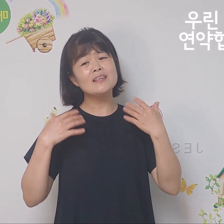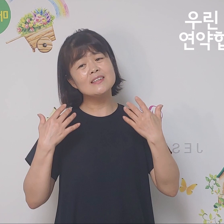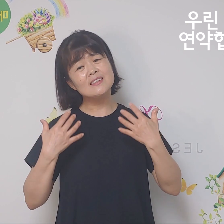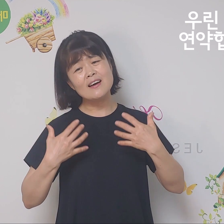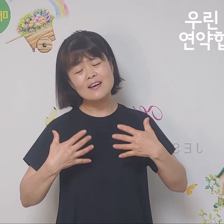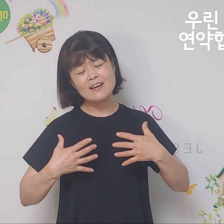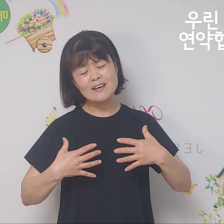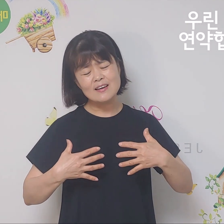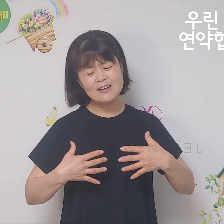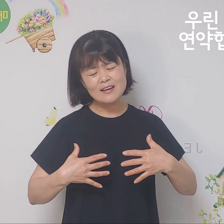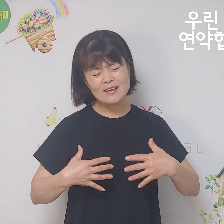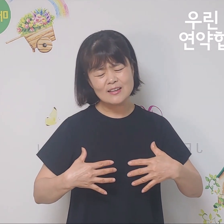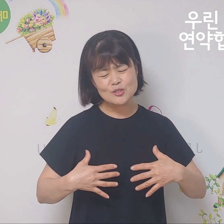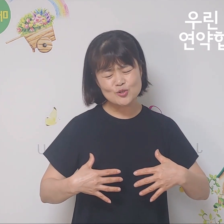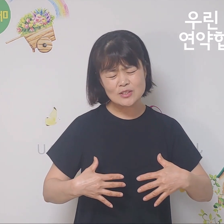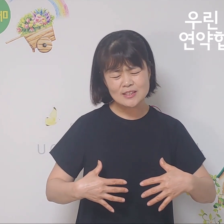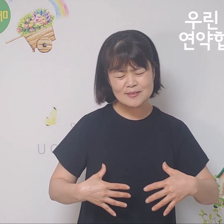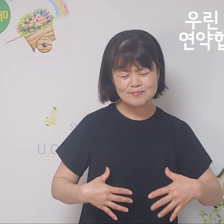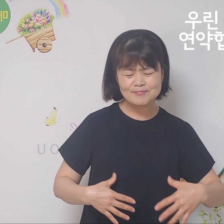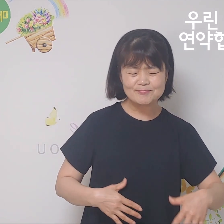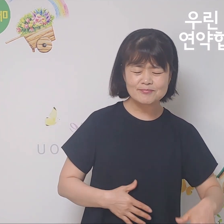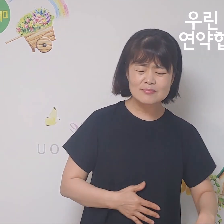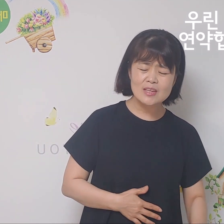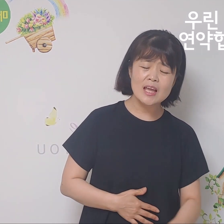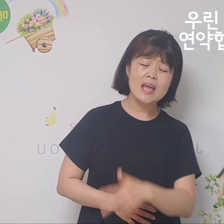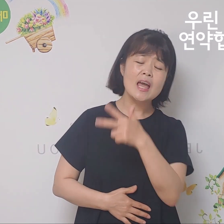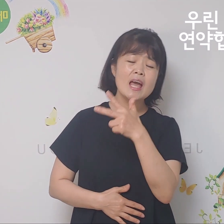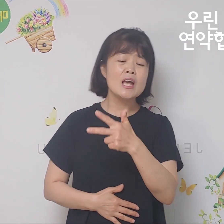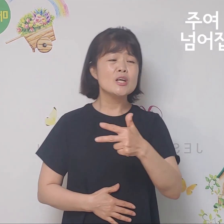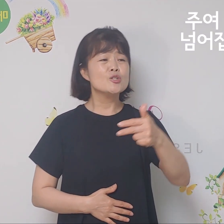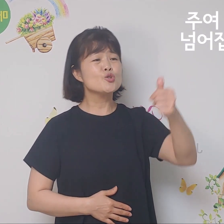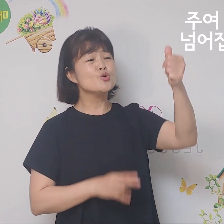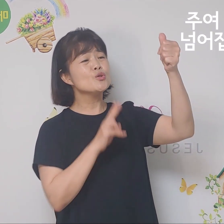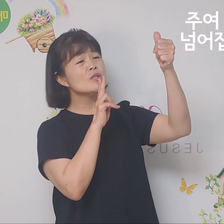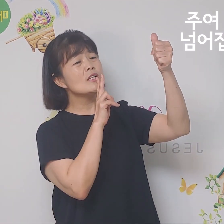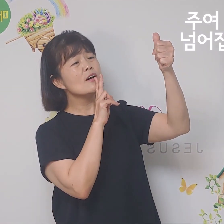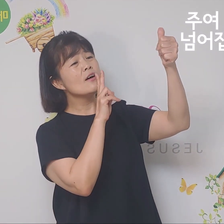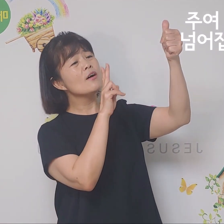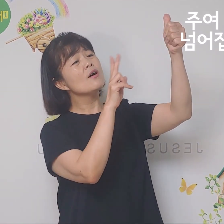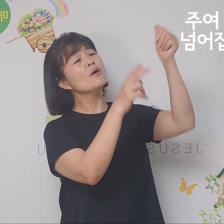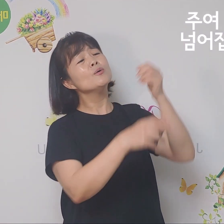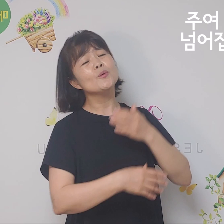연약합니다. 주여, 우린 넘어집니다. 주여, 우린